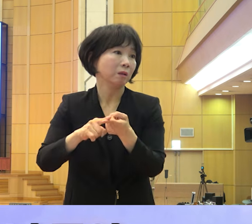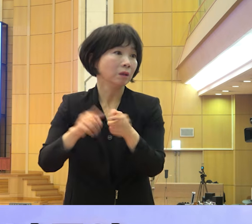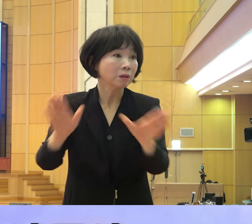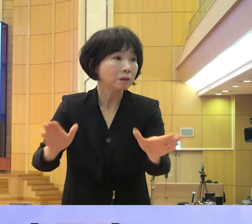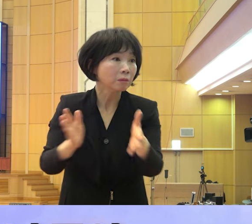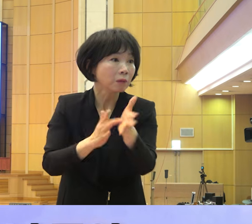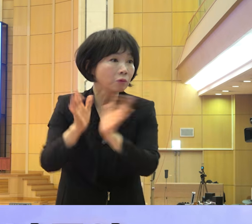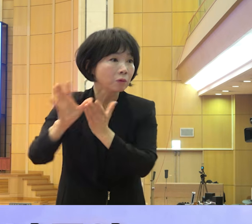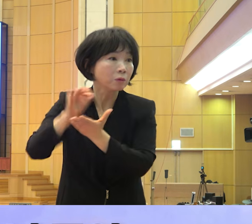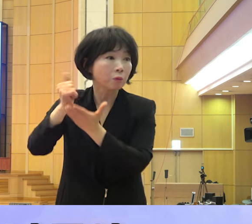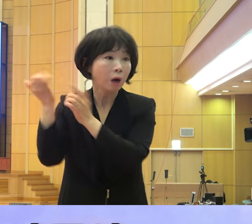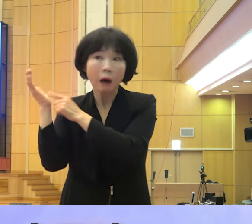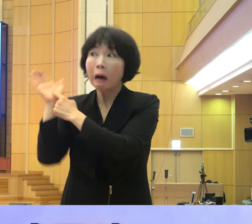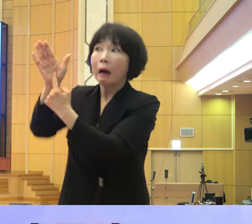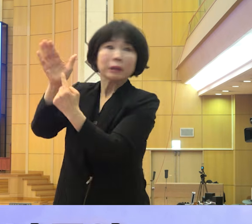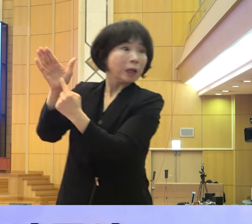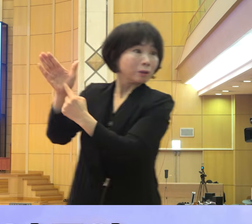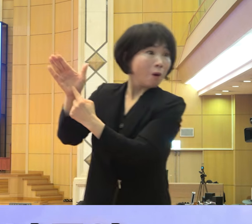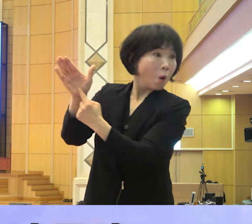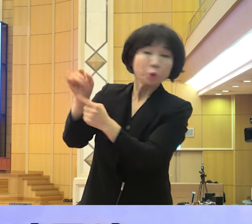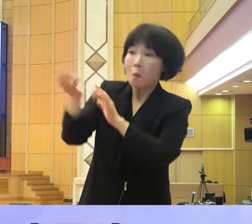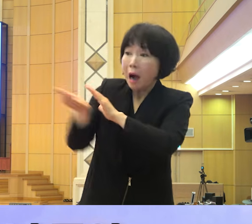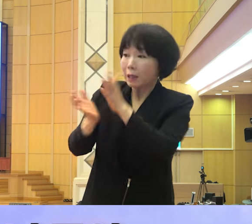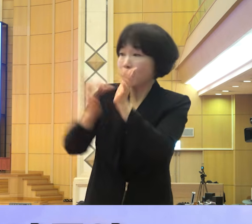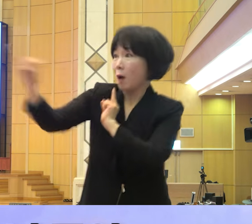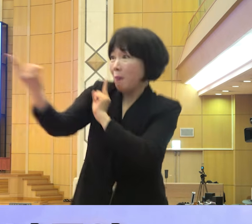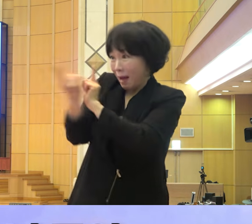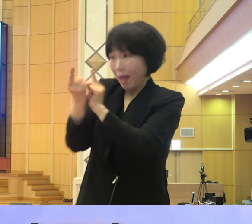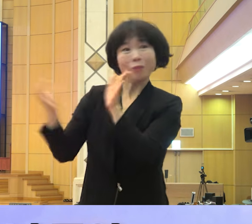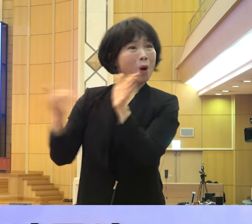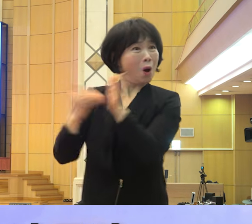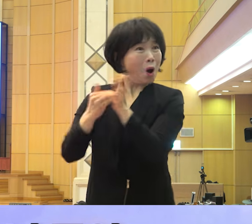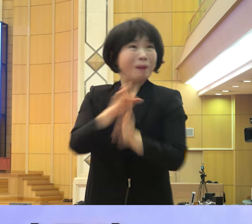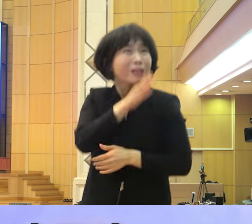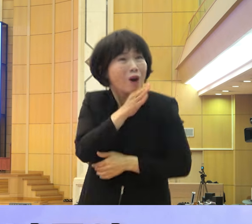그리스도가 나타났다, 내가 그리스도를 만났다, 그러니